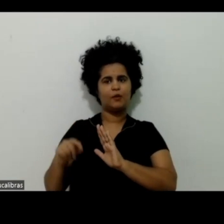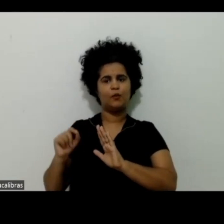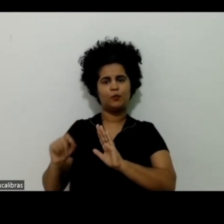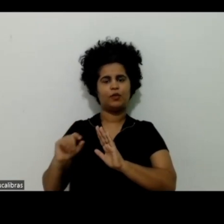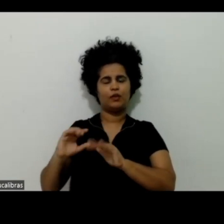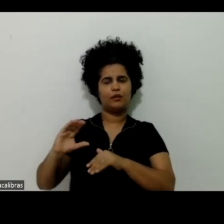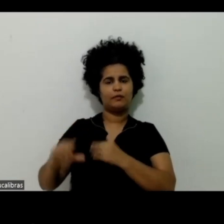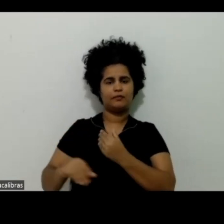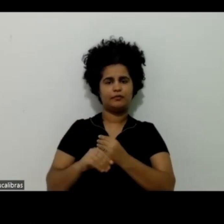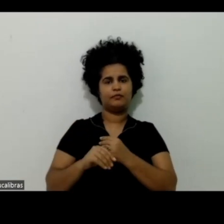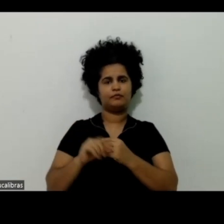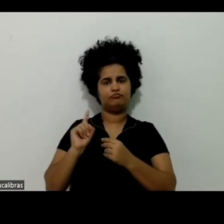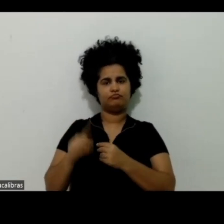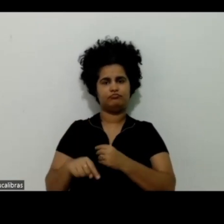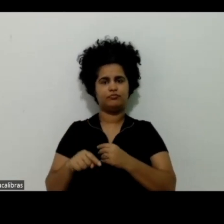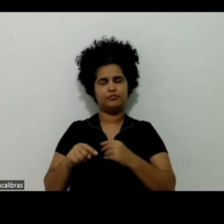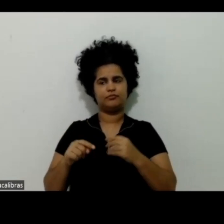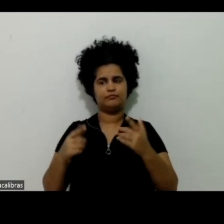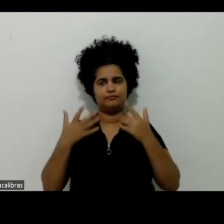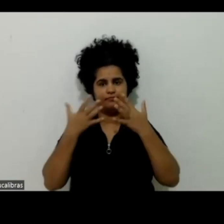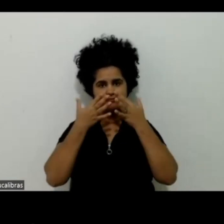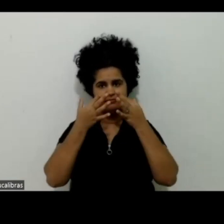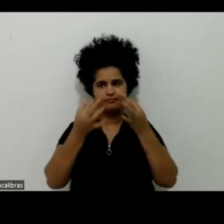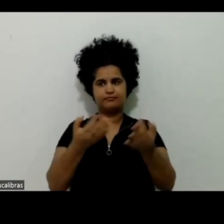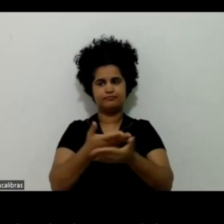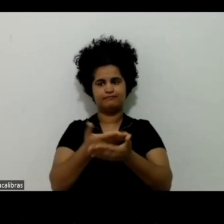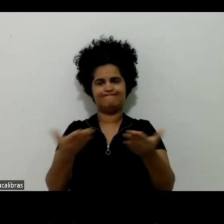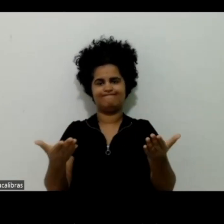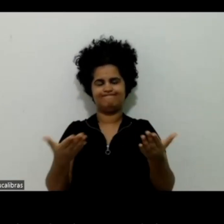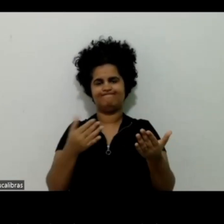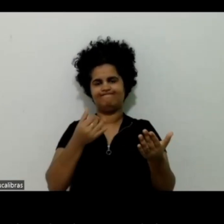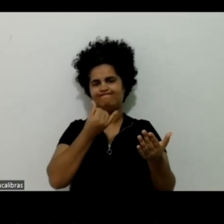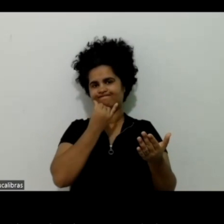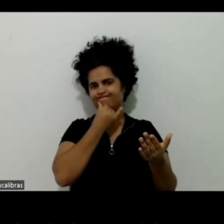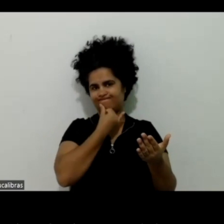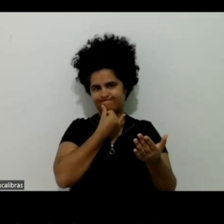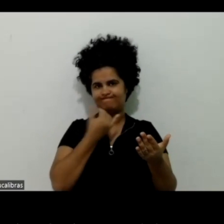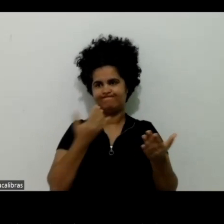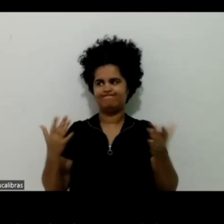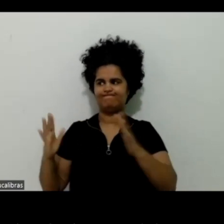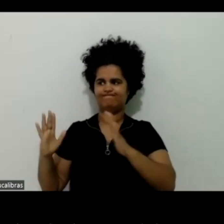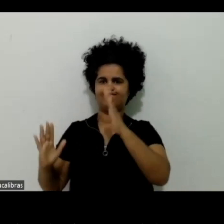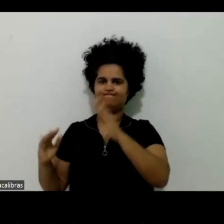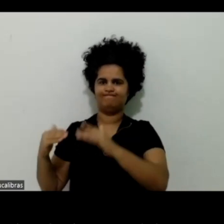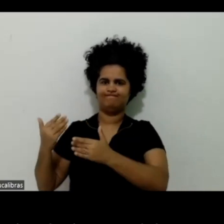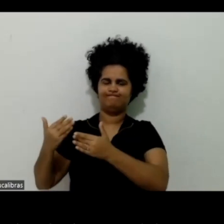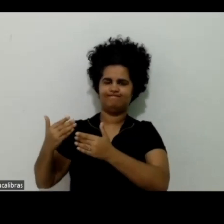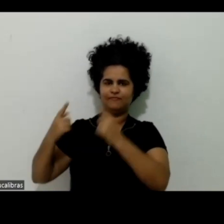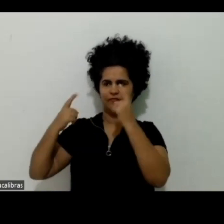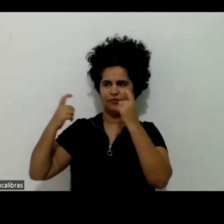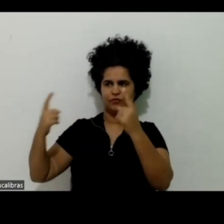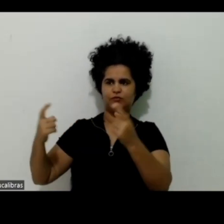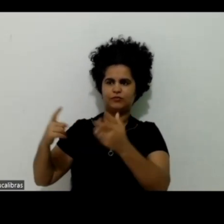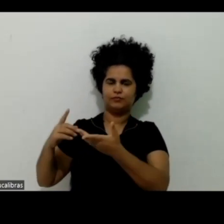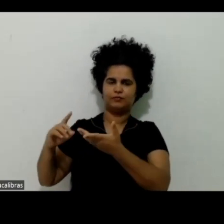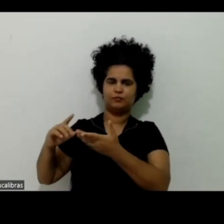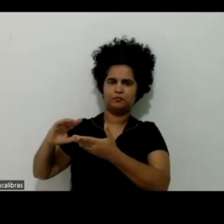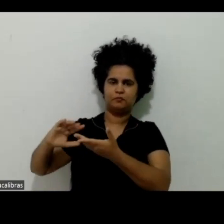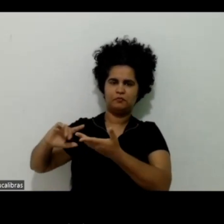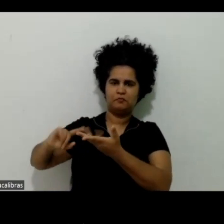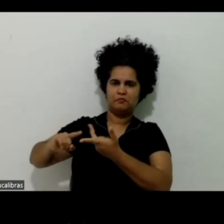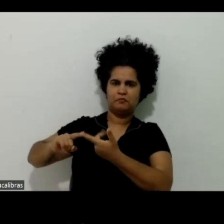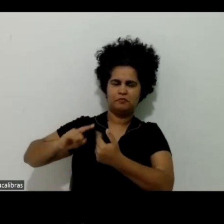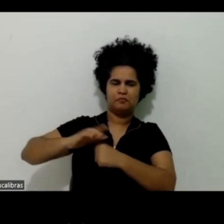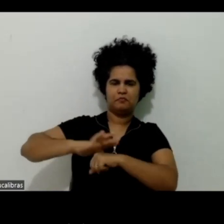Frente, né, a esse cenário devastador, né, inclusive de uma série de violências étnicas raciais, violações de direitos